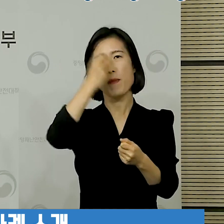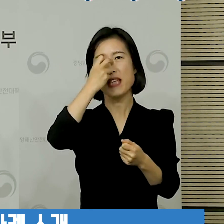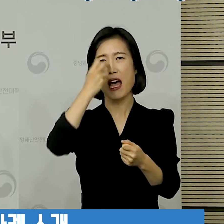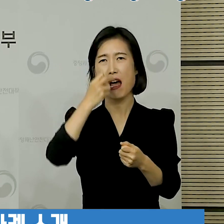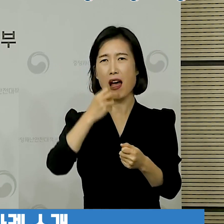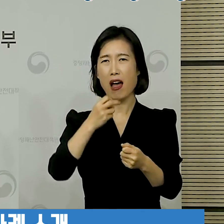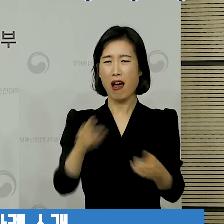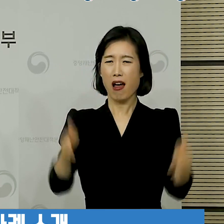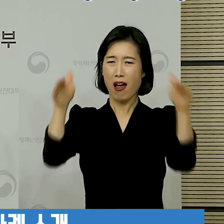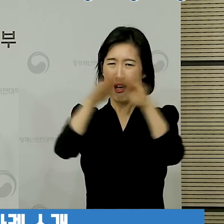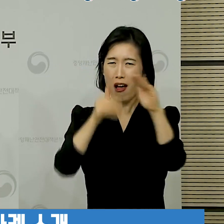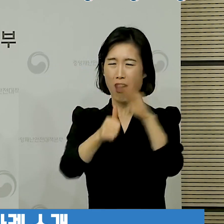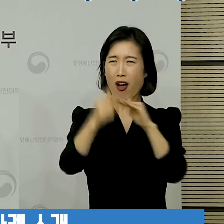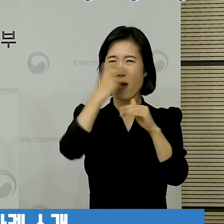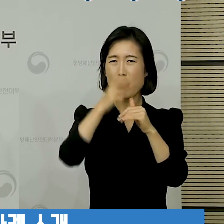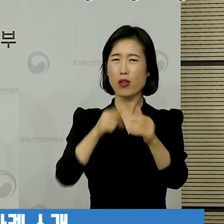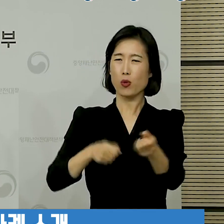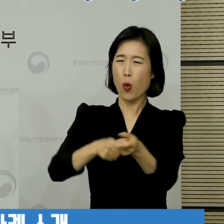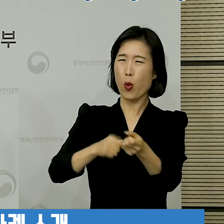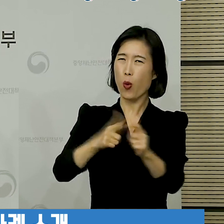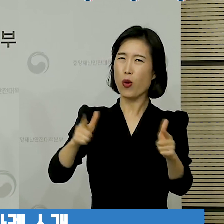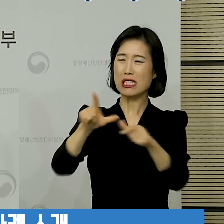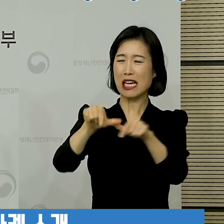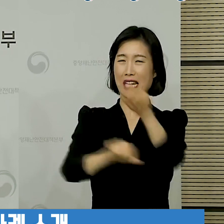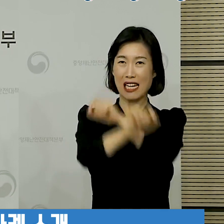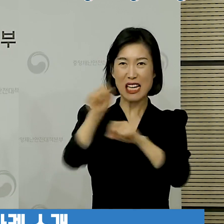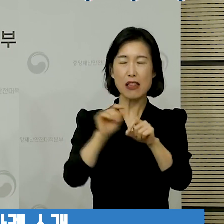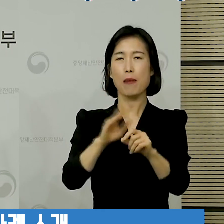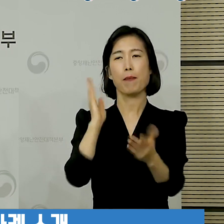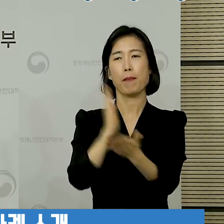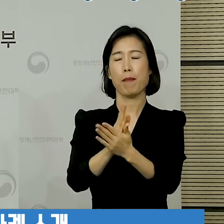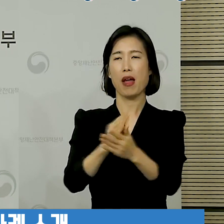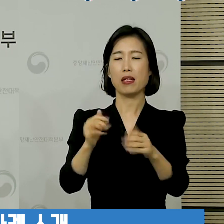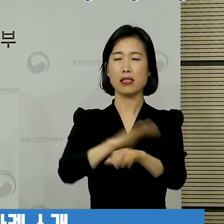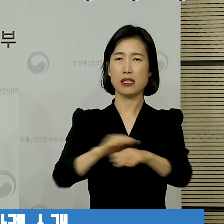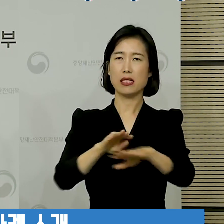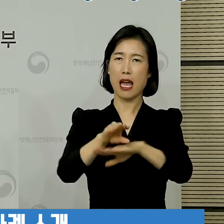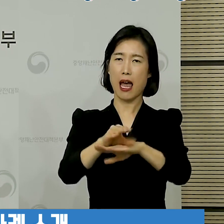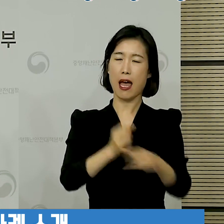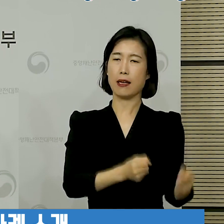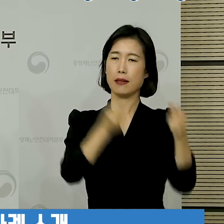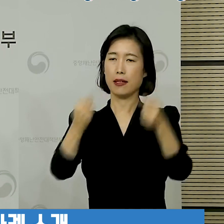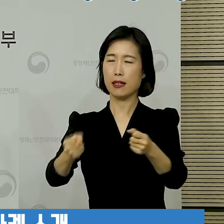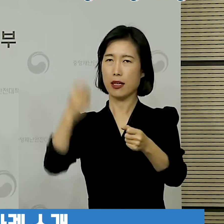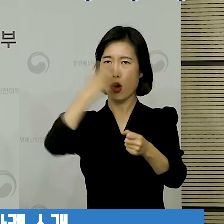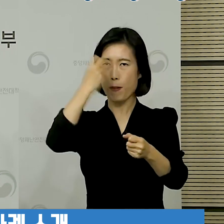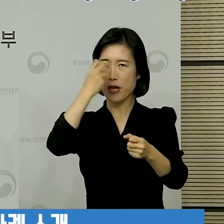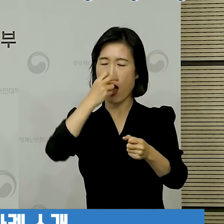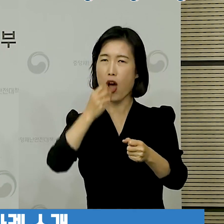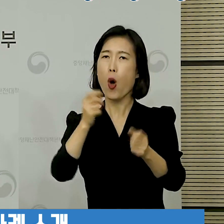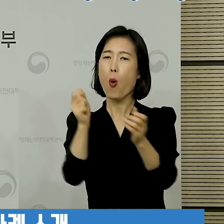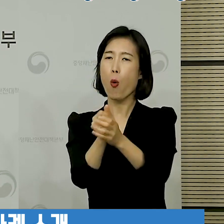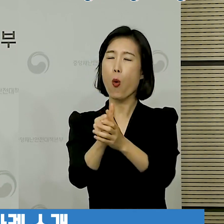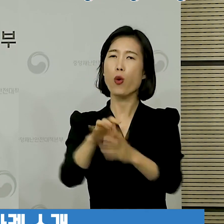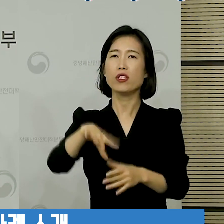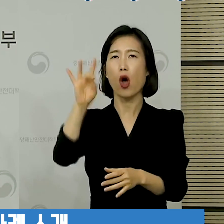차량을 이동한 이제 검진이라든지 이러한 부분들이 상당히 어떤 혁신적인 그런